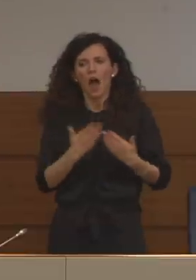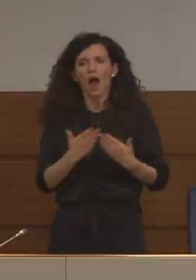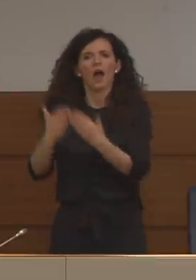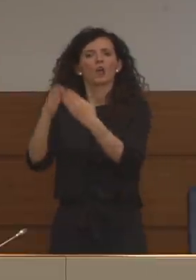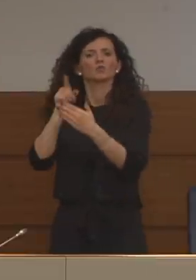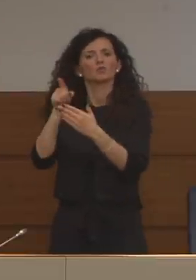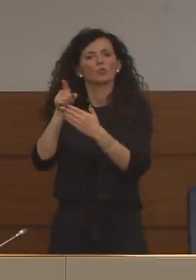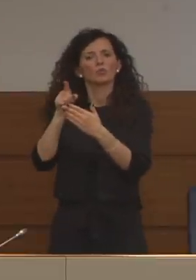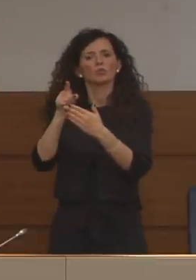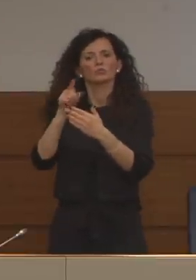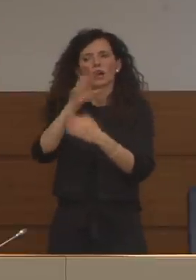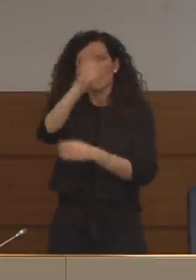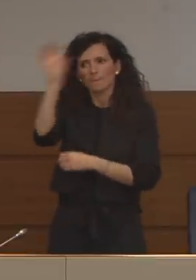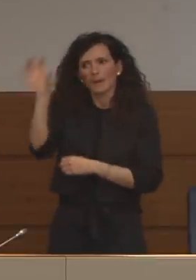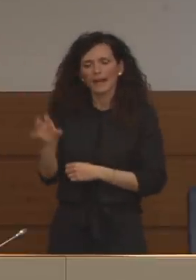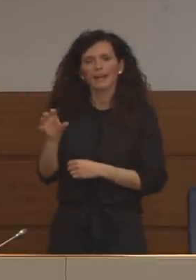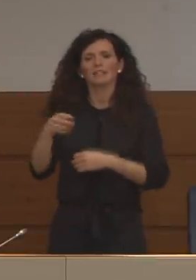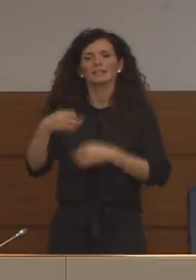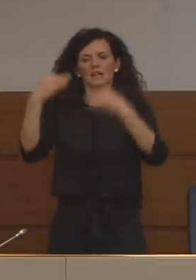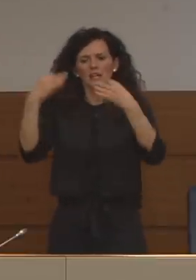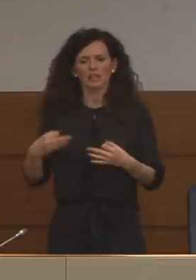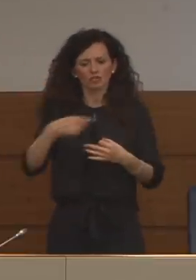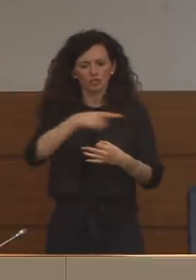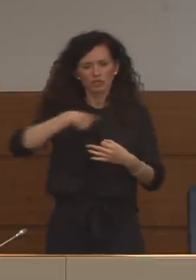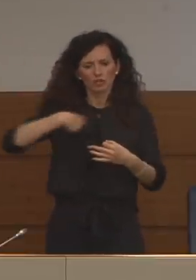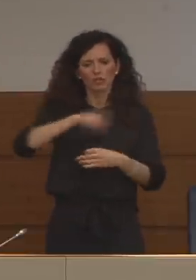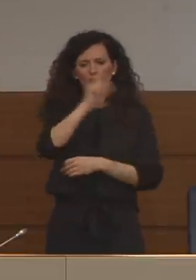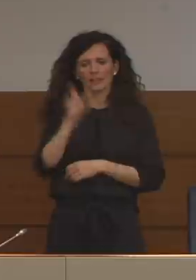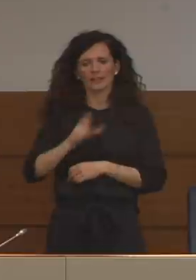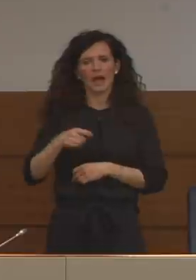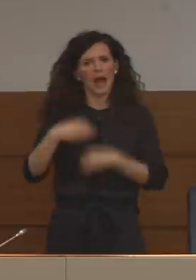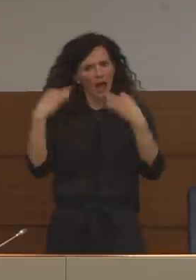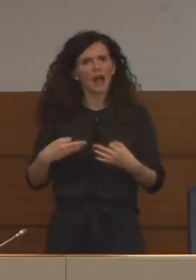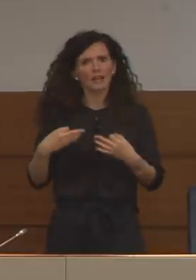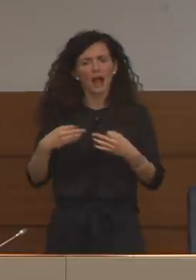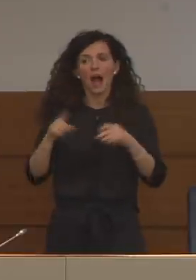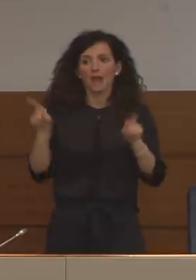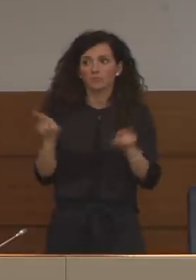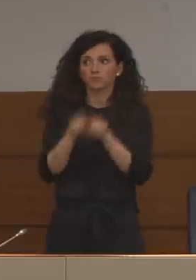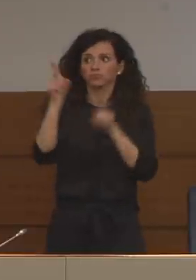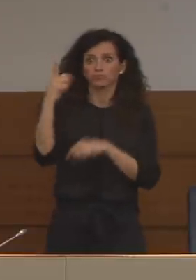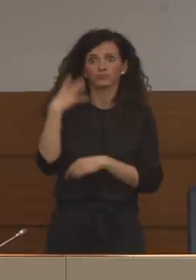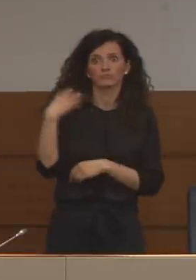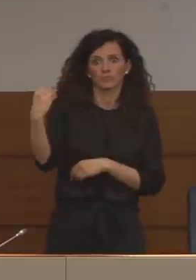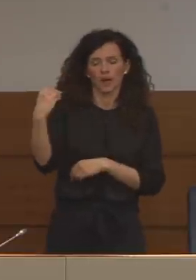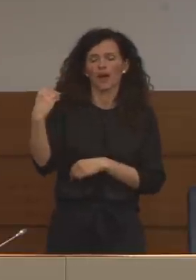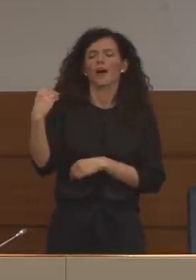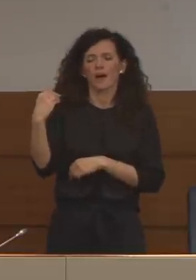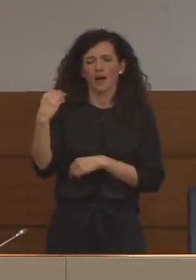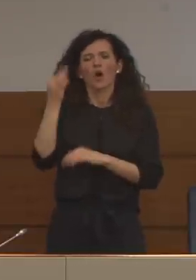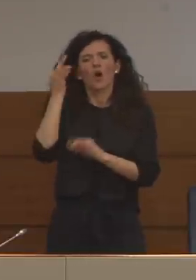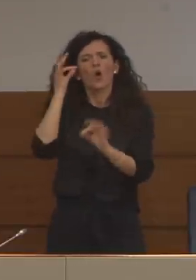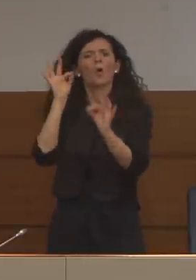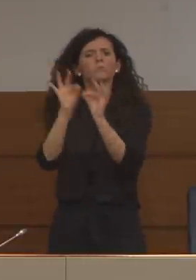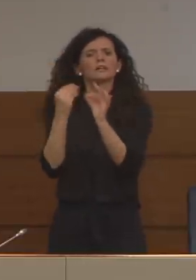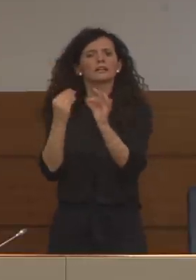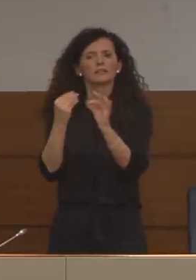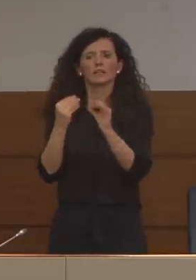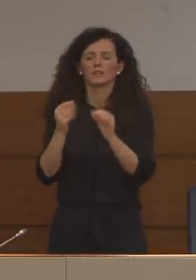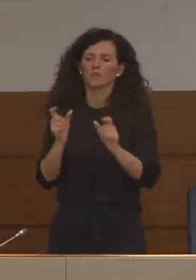e delle decisioni adottate ha proprio lo scopo di contenere quanto più